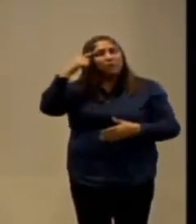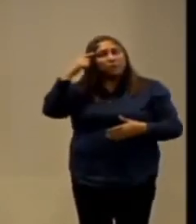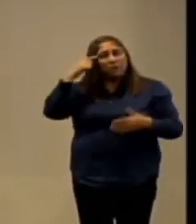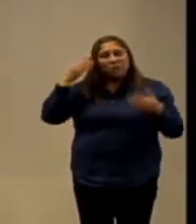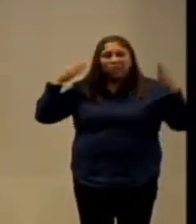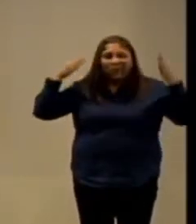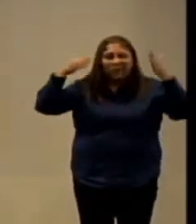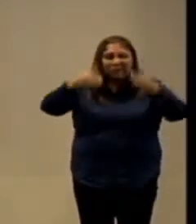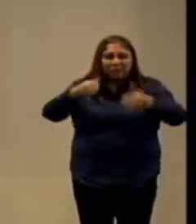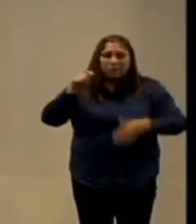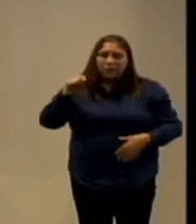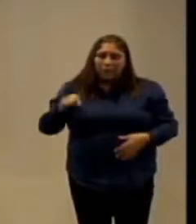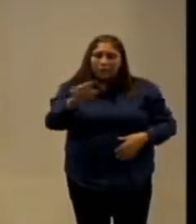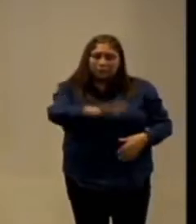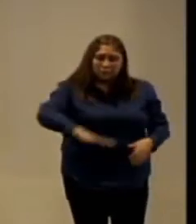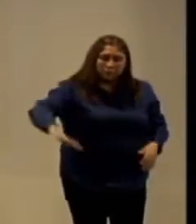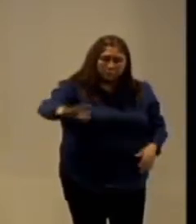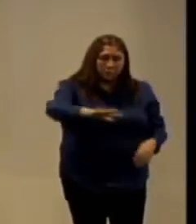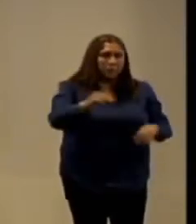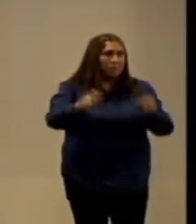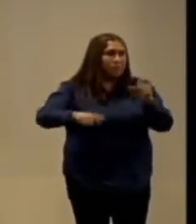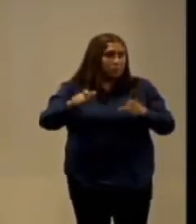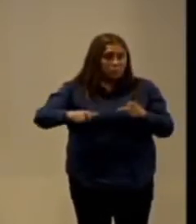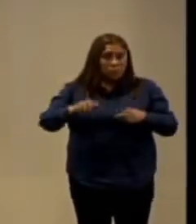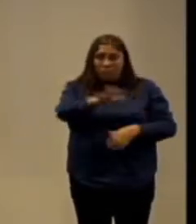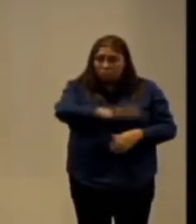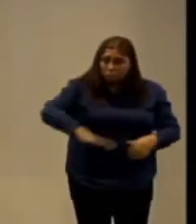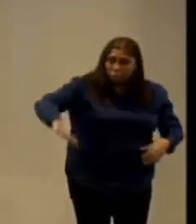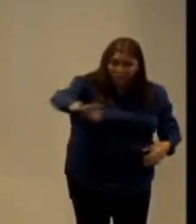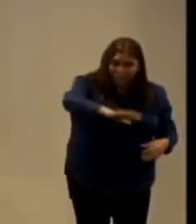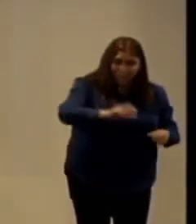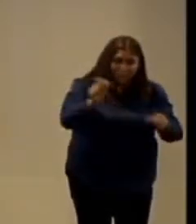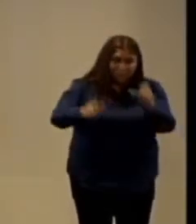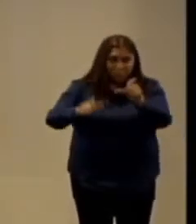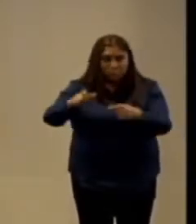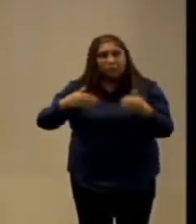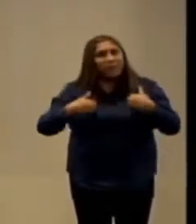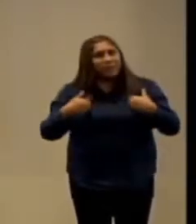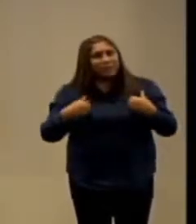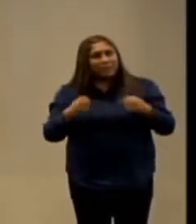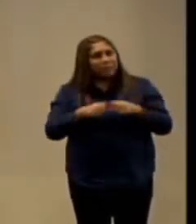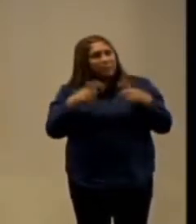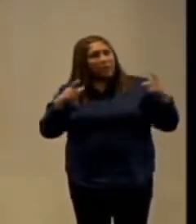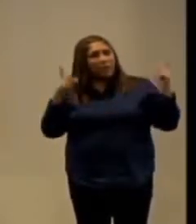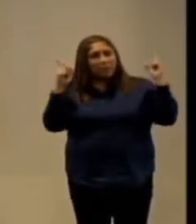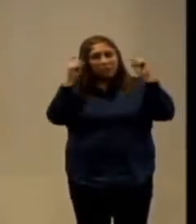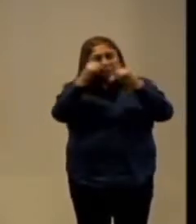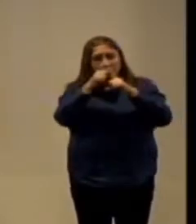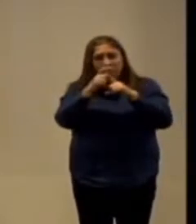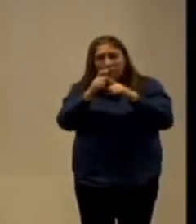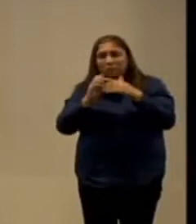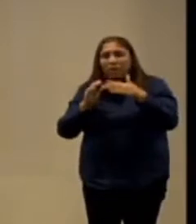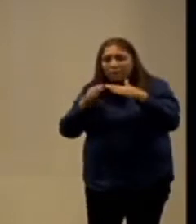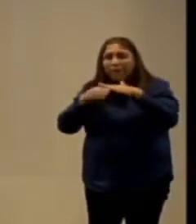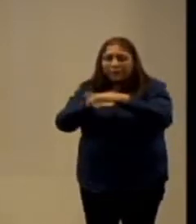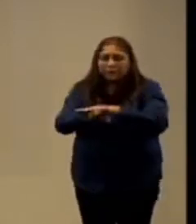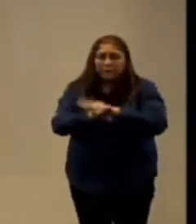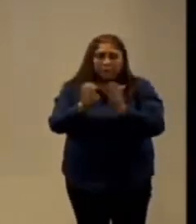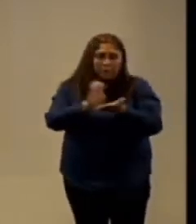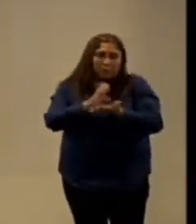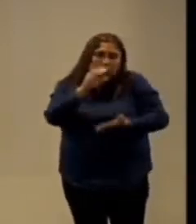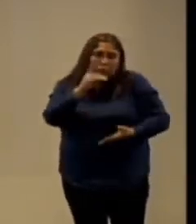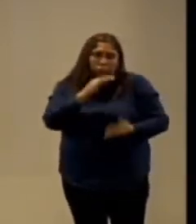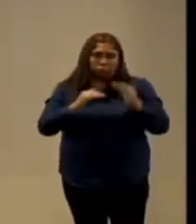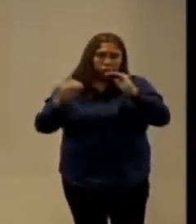atender este tipo de población. ¿Por qué? Porque es la población que tiene mayores dificultades para acceder a la educación superior u